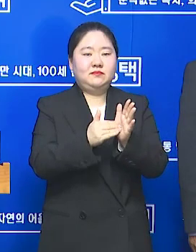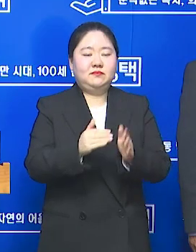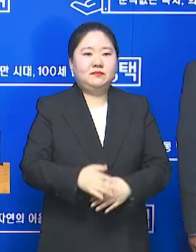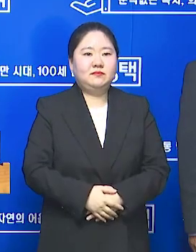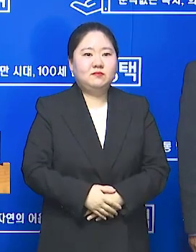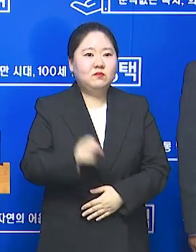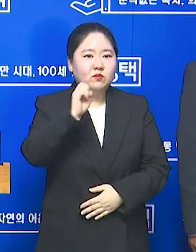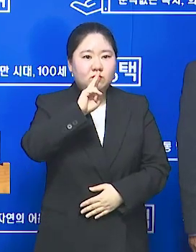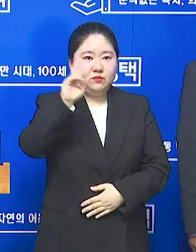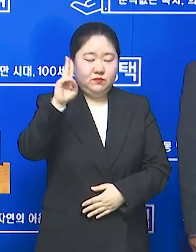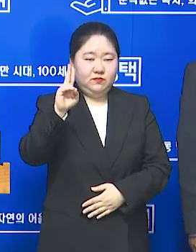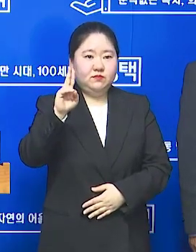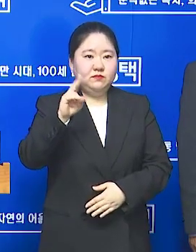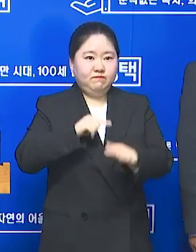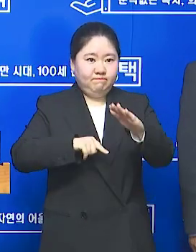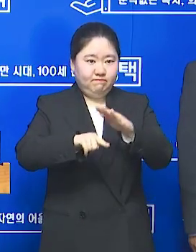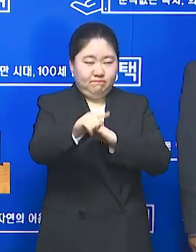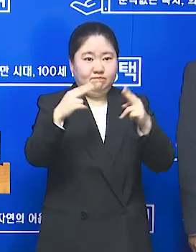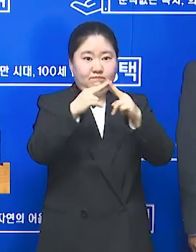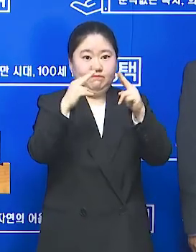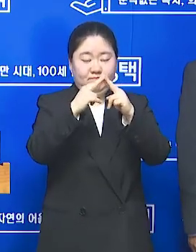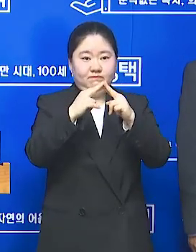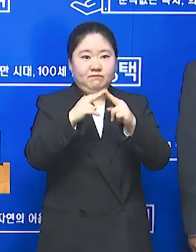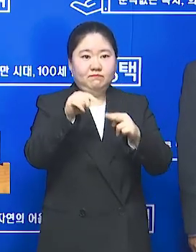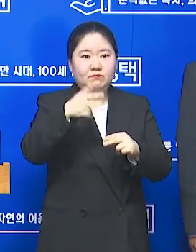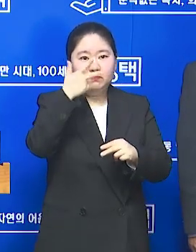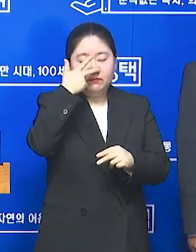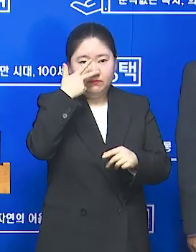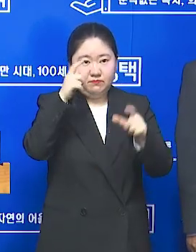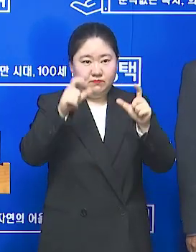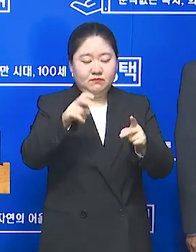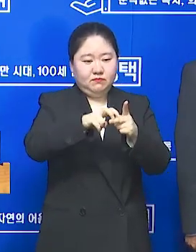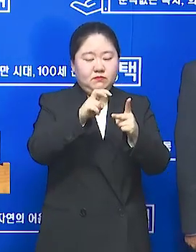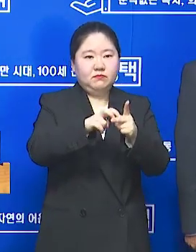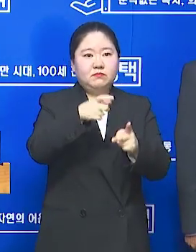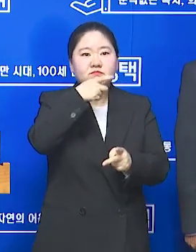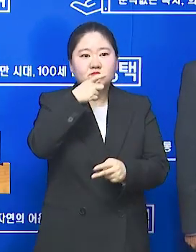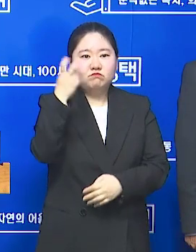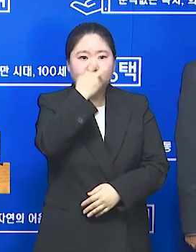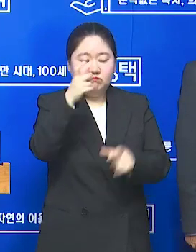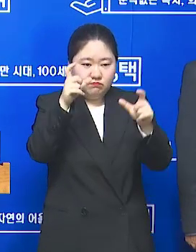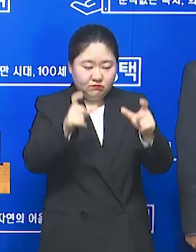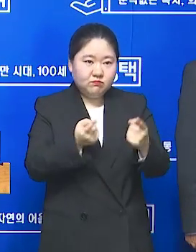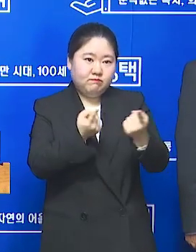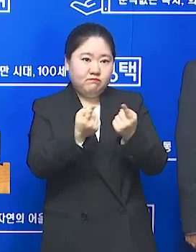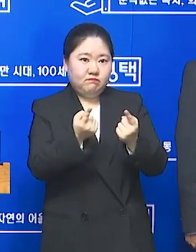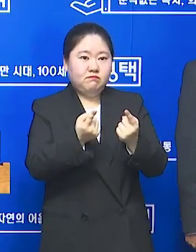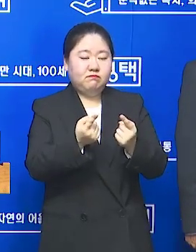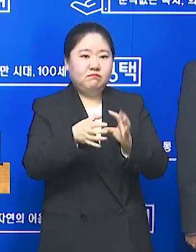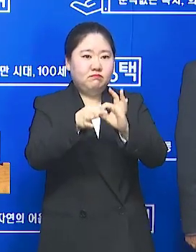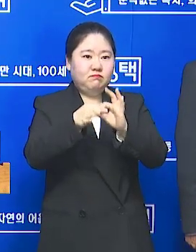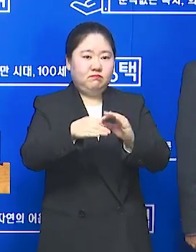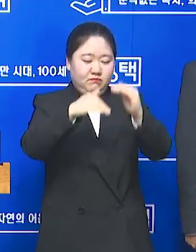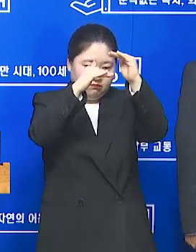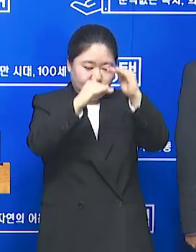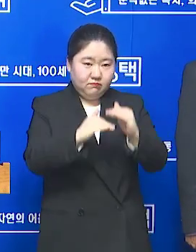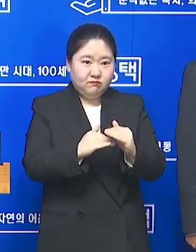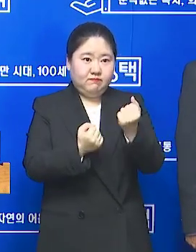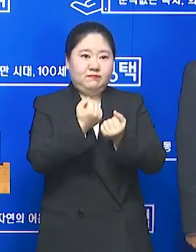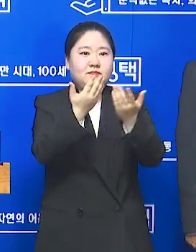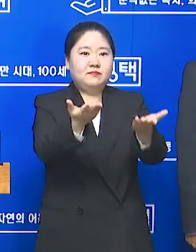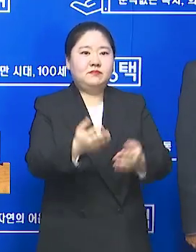먼저 용인반도체 국가산업단지 조성에 따른 우리 시 송탄 상수원 보호구역 조정과 관련한 추진 현황을